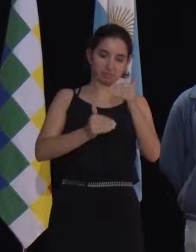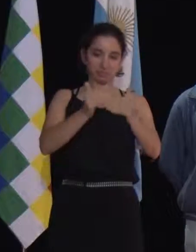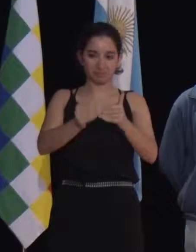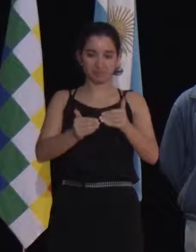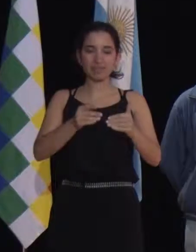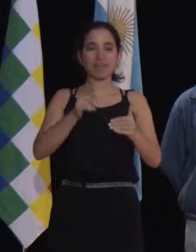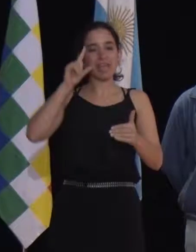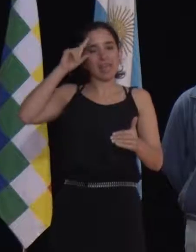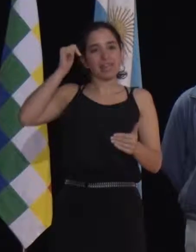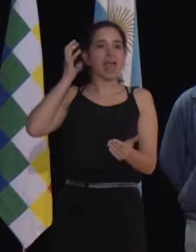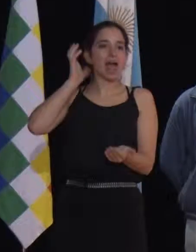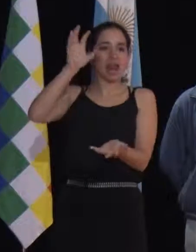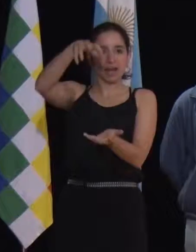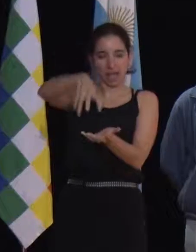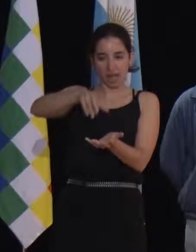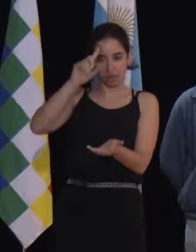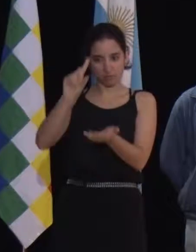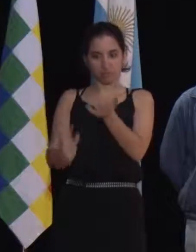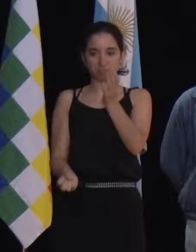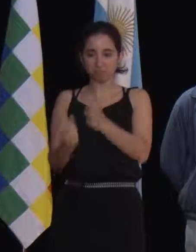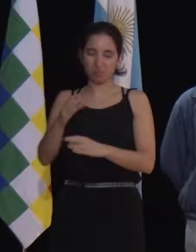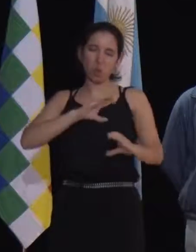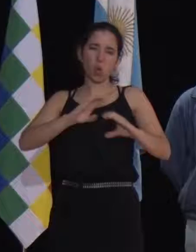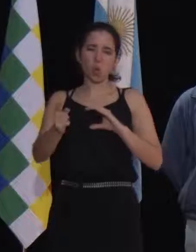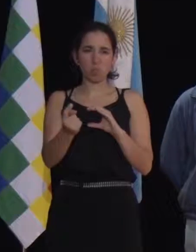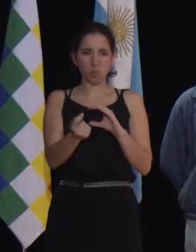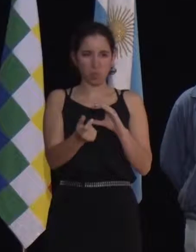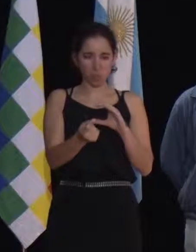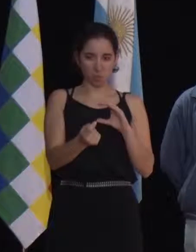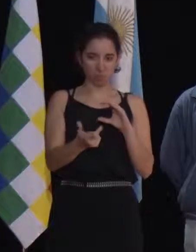hacer una radio comunitaria en el pueblo porque no hay mucha comunicación